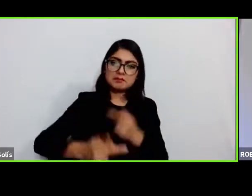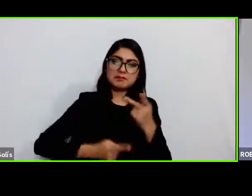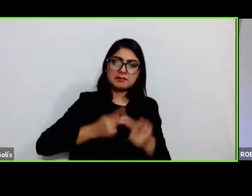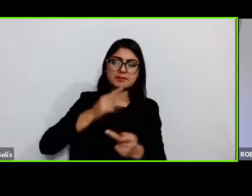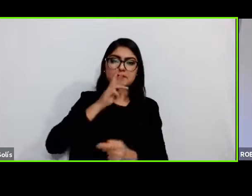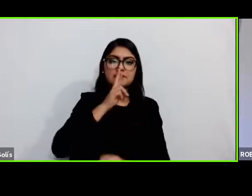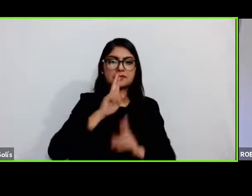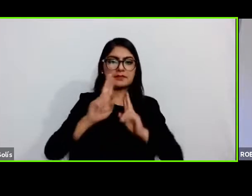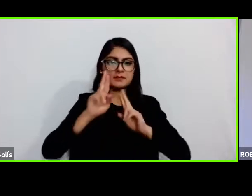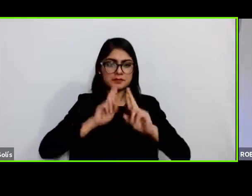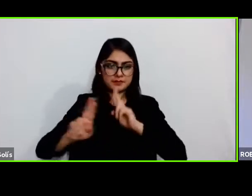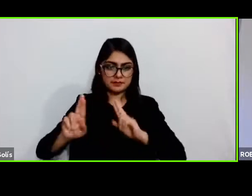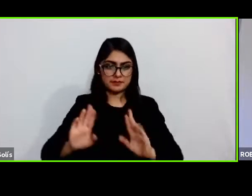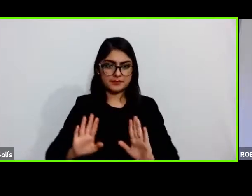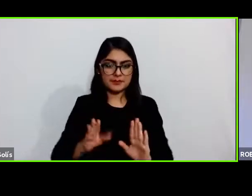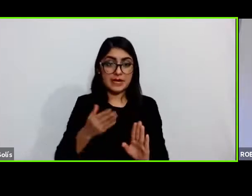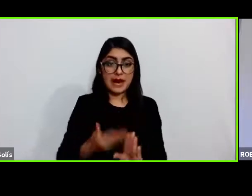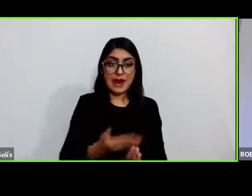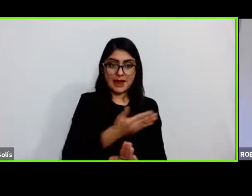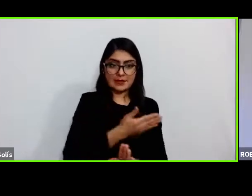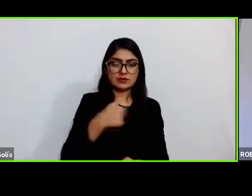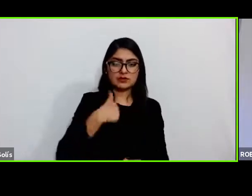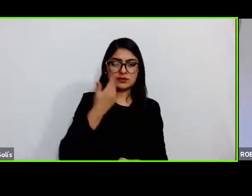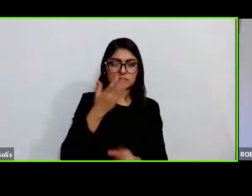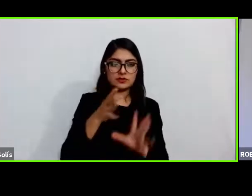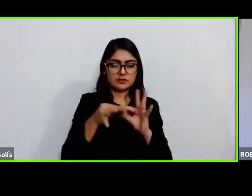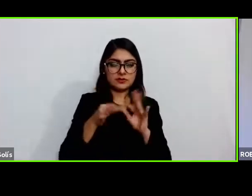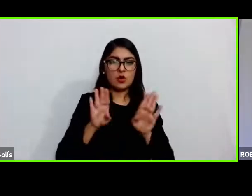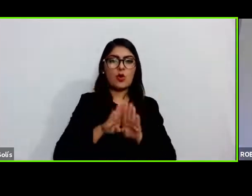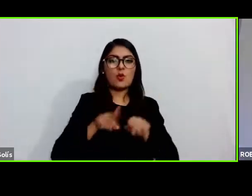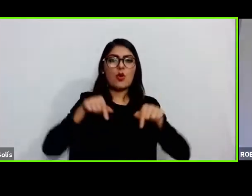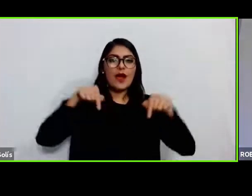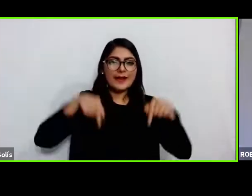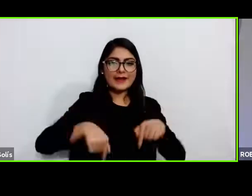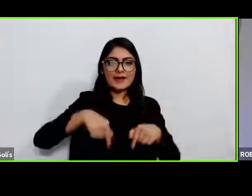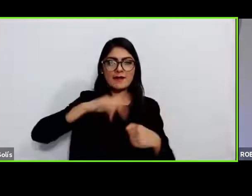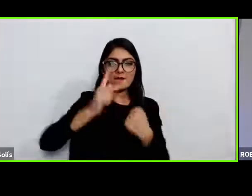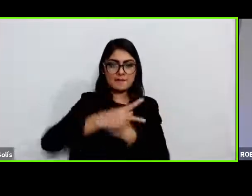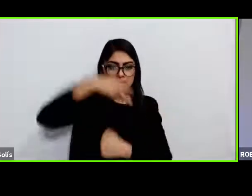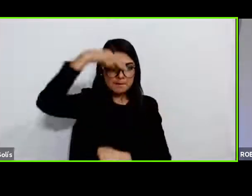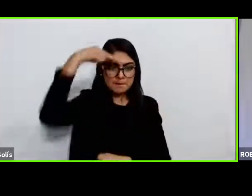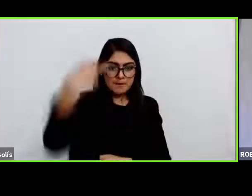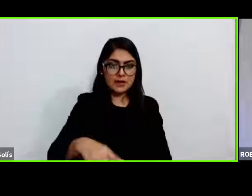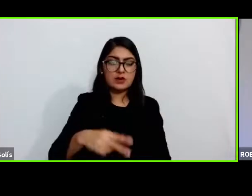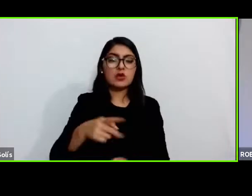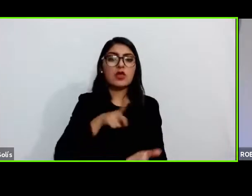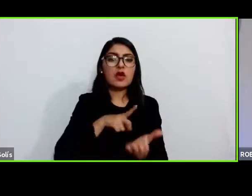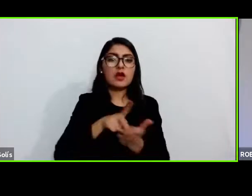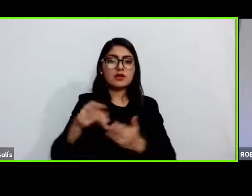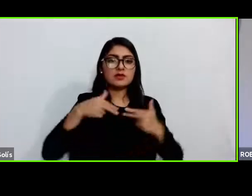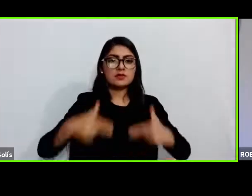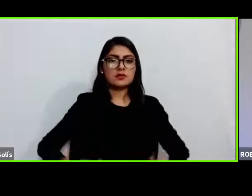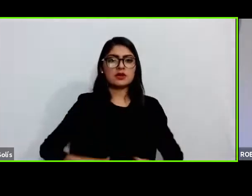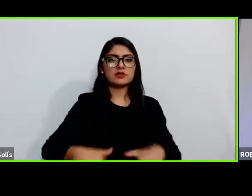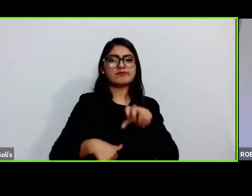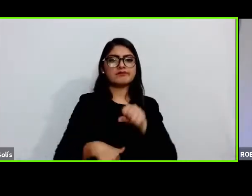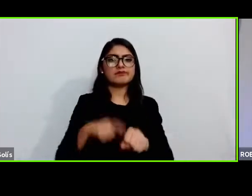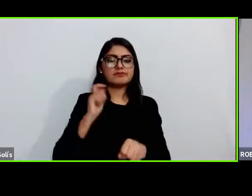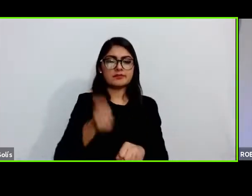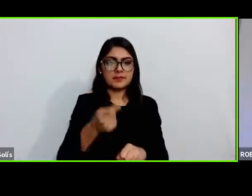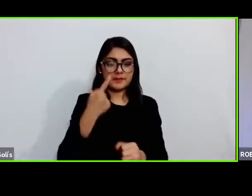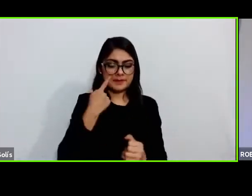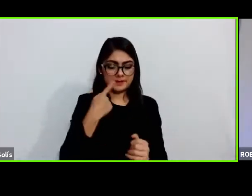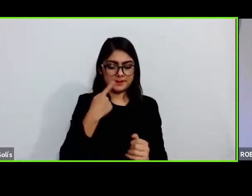está enfocada en entender los derechos humanos en México. Y aquí lo que voy a hacer es remitirme a la